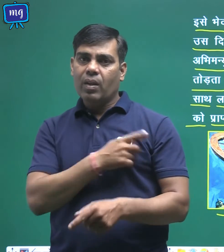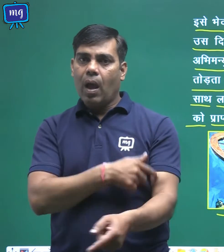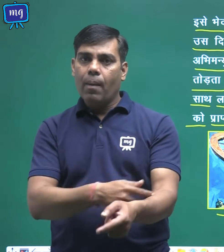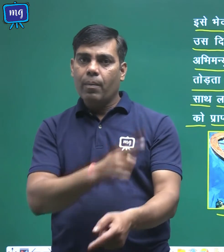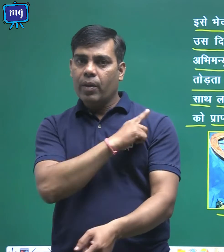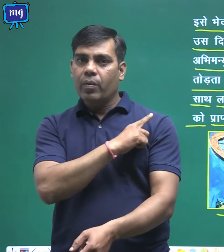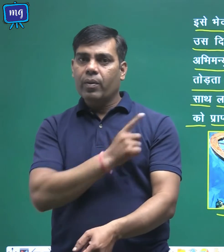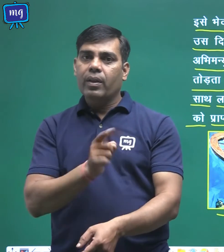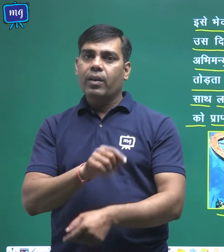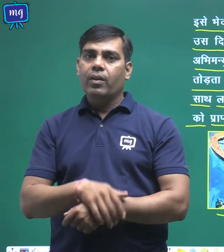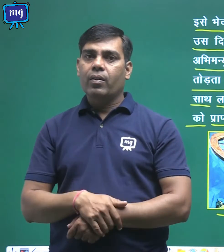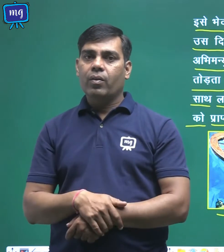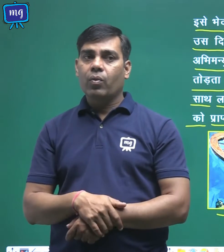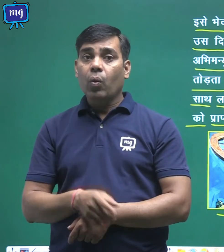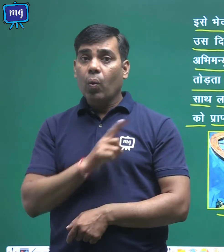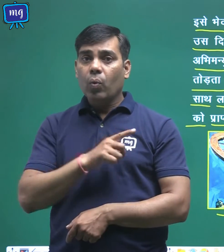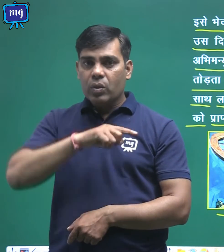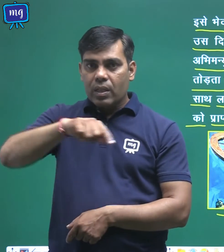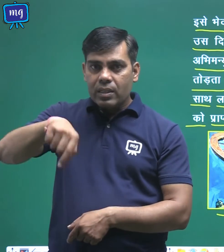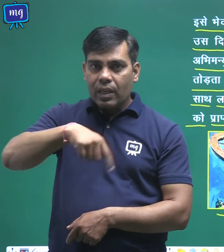उस चक्रव्यूह को